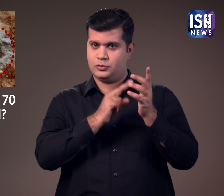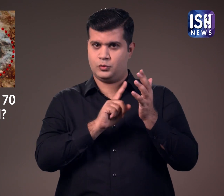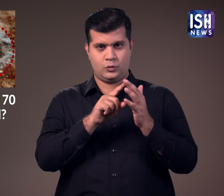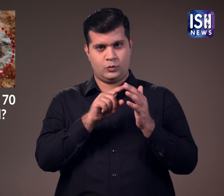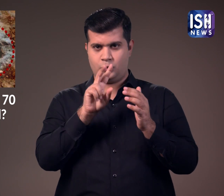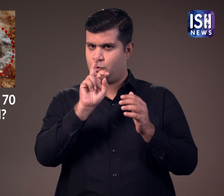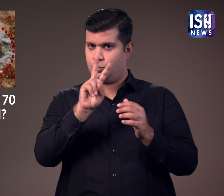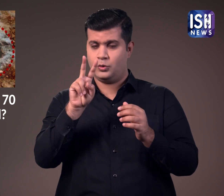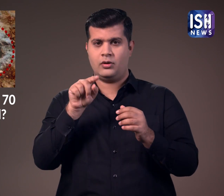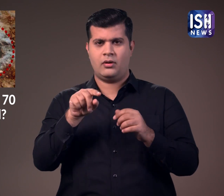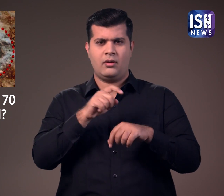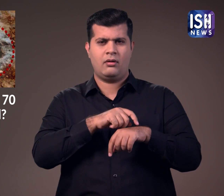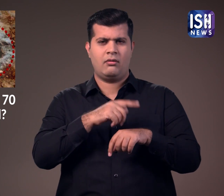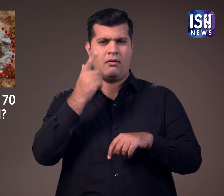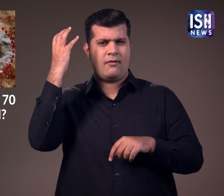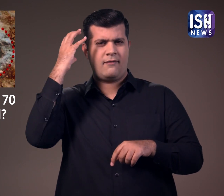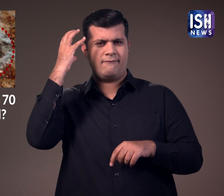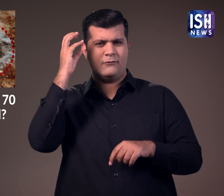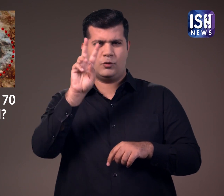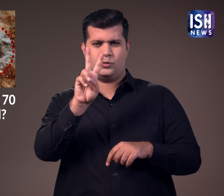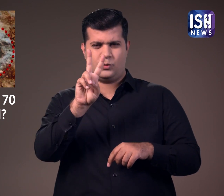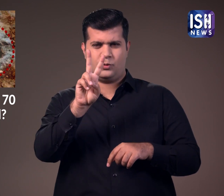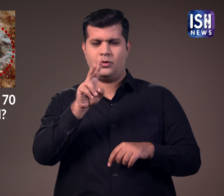राहुल खेलते समय बोर्वेल में गिर गया